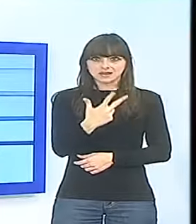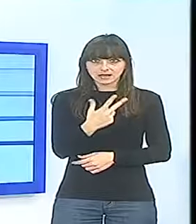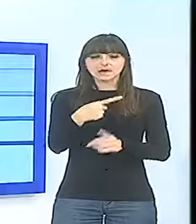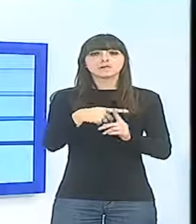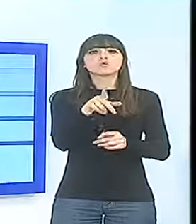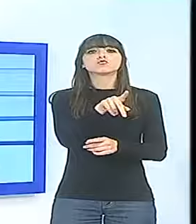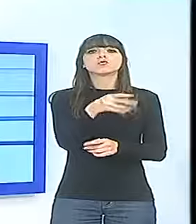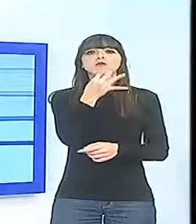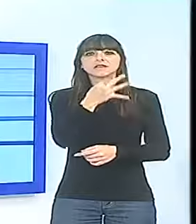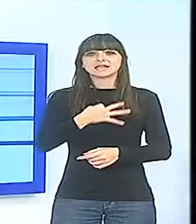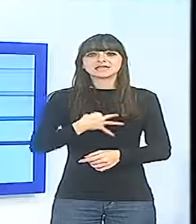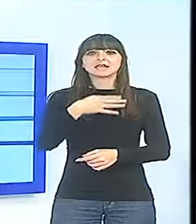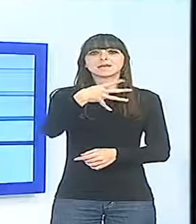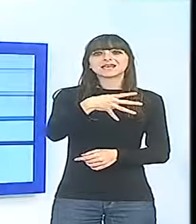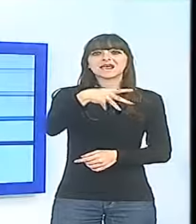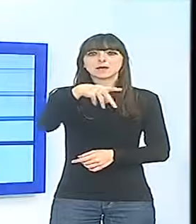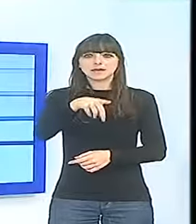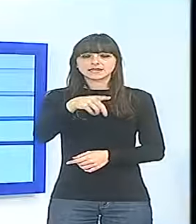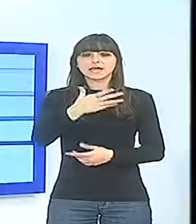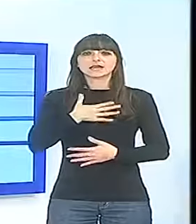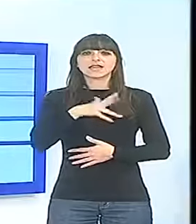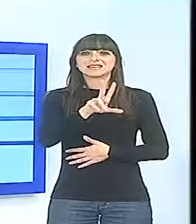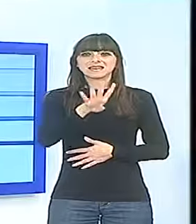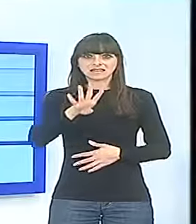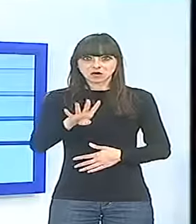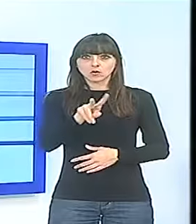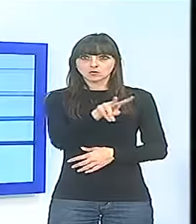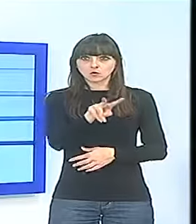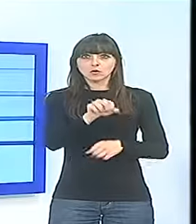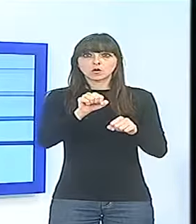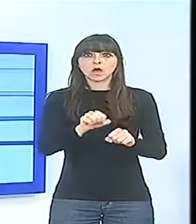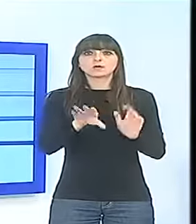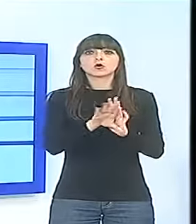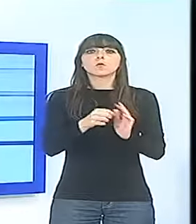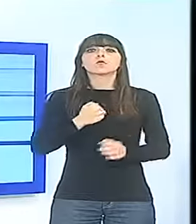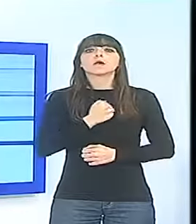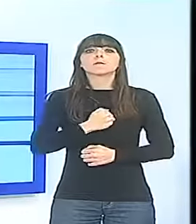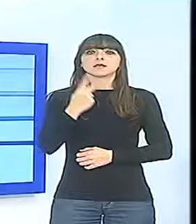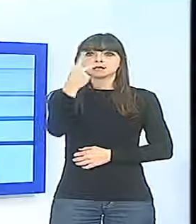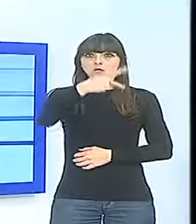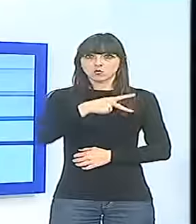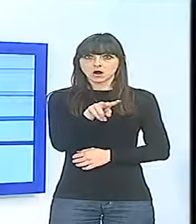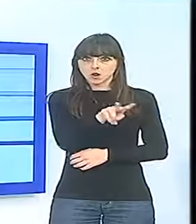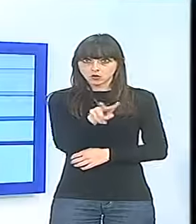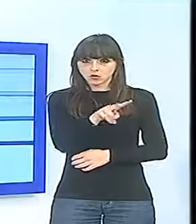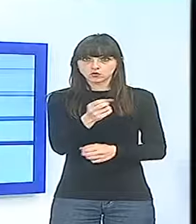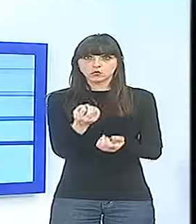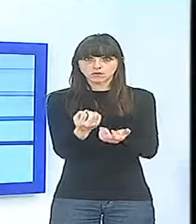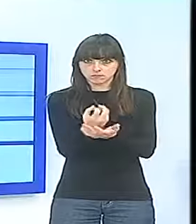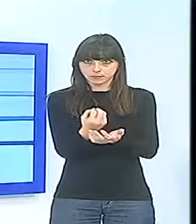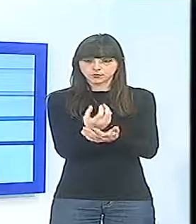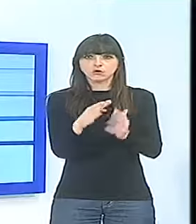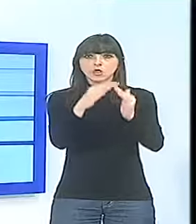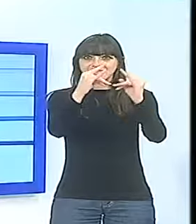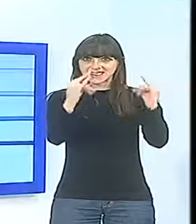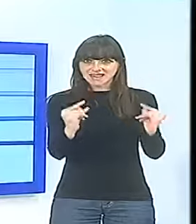della convivente Michela Panzani, 34 anni, residenti nel comune di Bagni di Lucca. I due avevano creato una